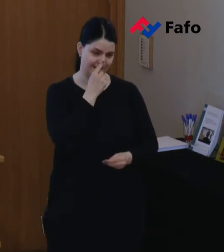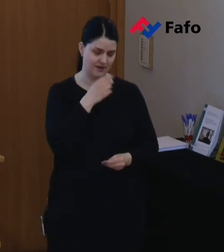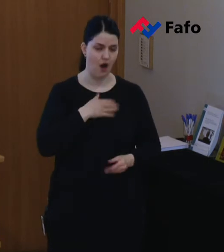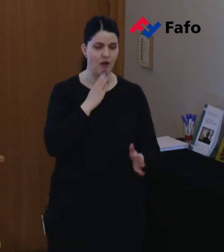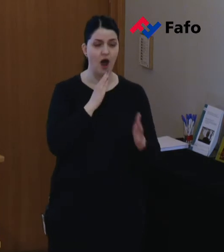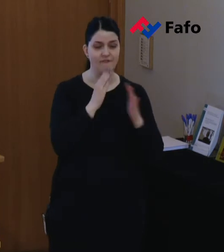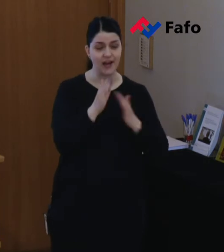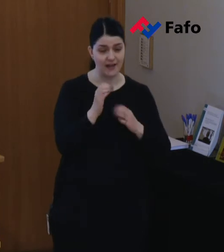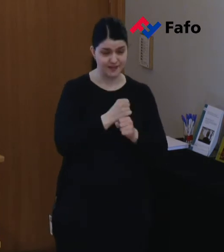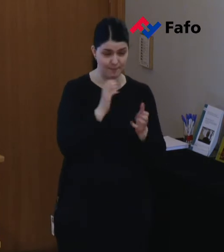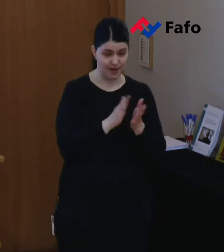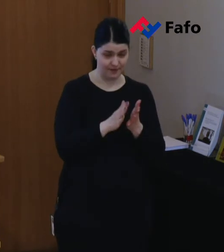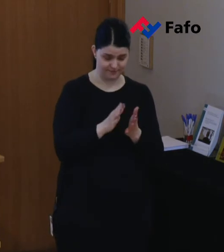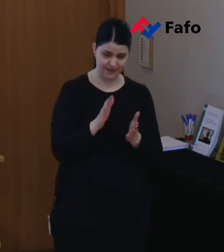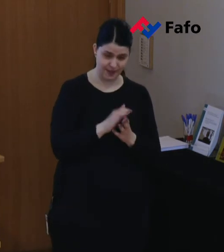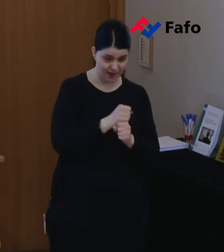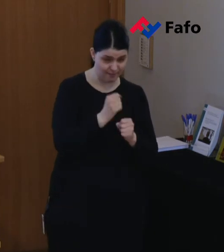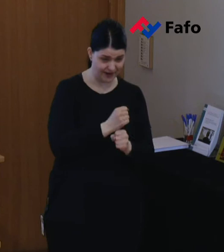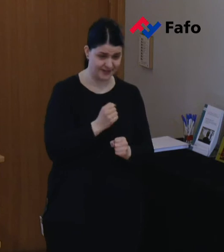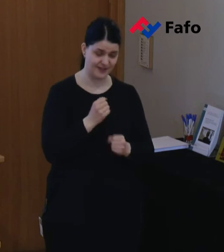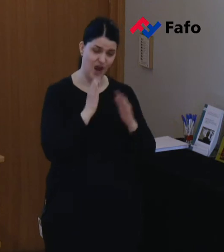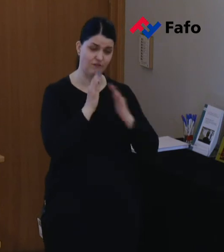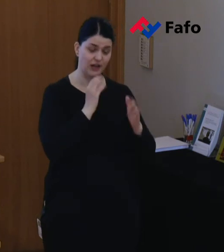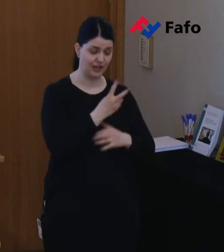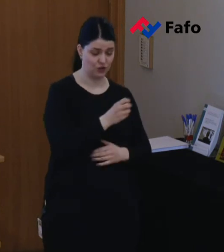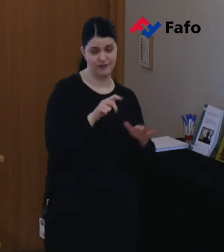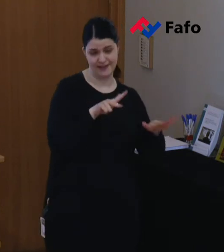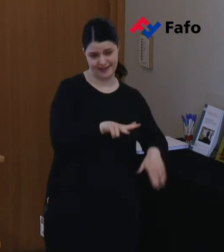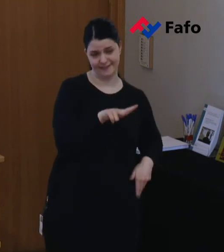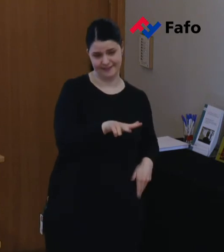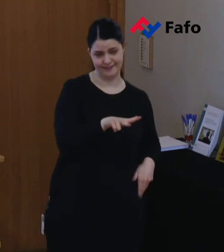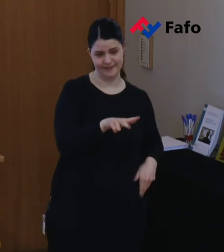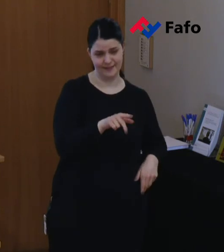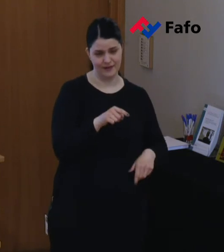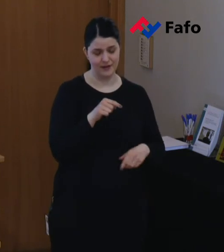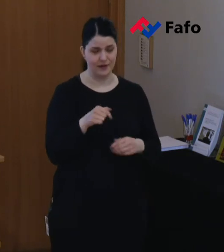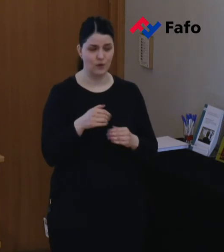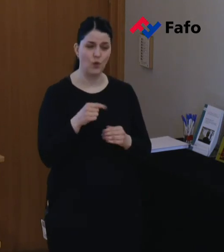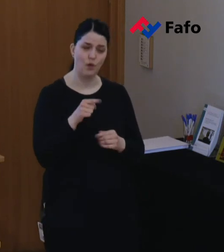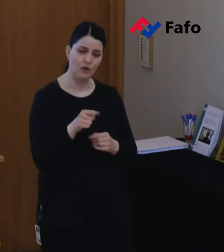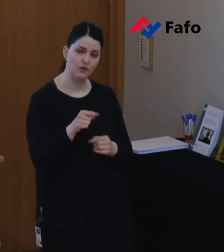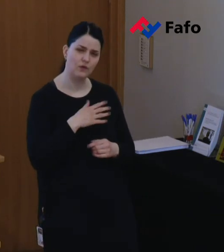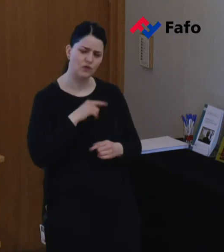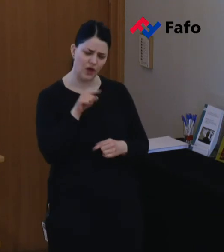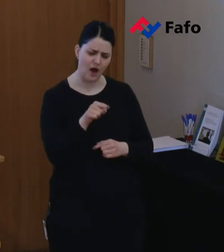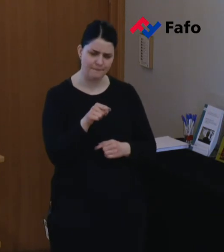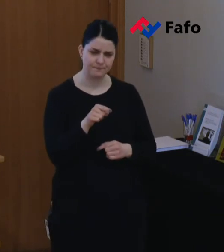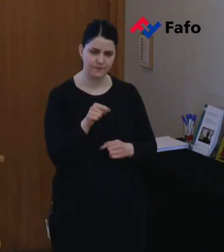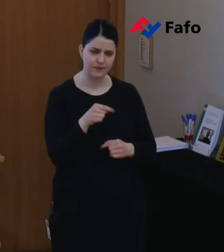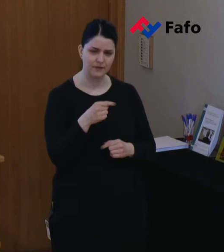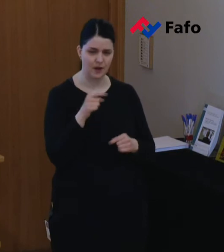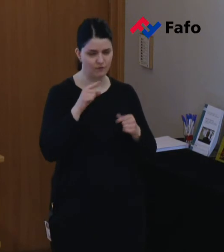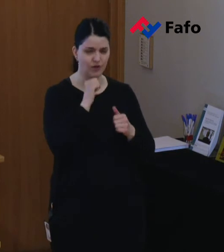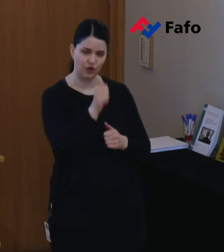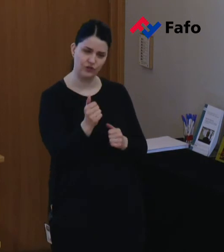en samarbeidsavtale, om å prøve ut denne metoden i 2013. Og så satte de i den samarbeidsavtalen en forutsetning om at det måtte melde